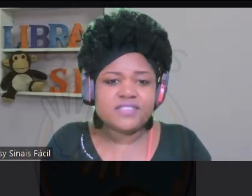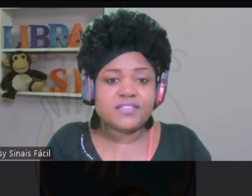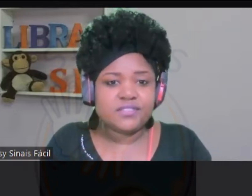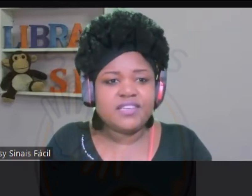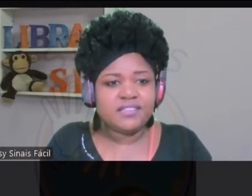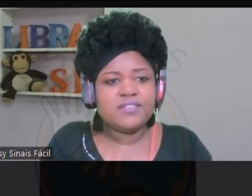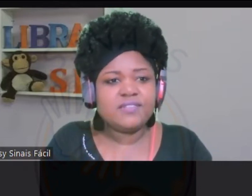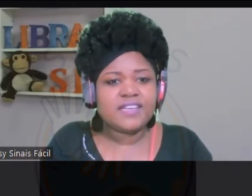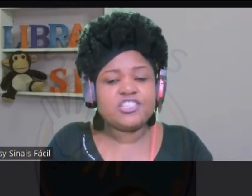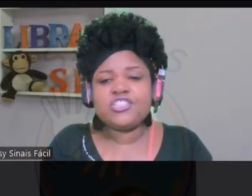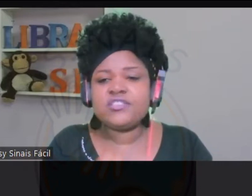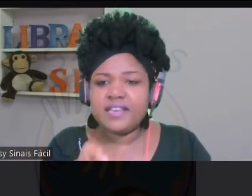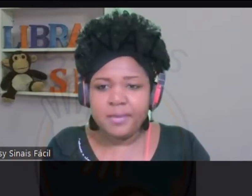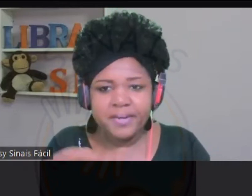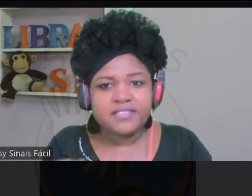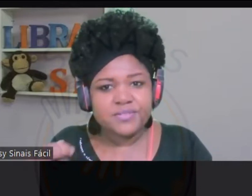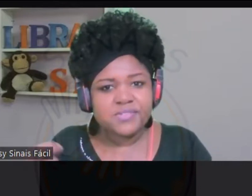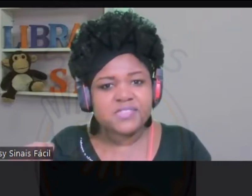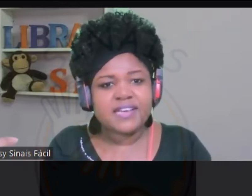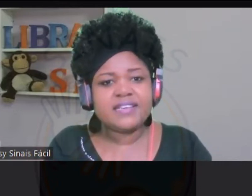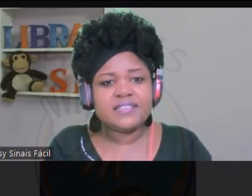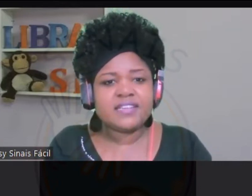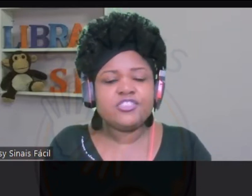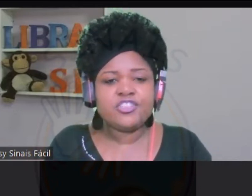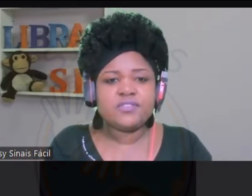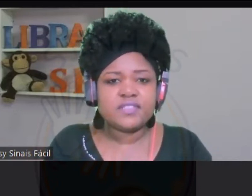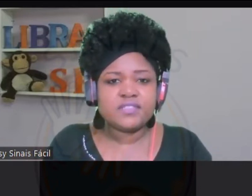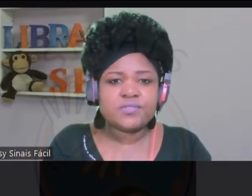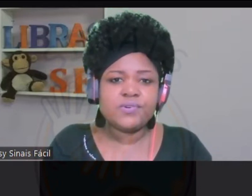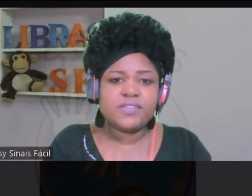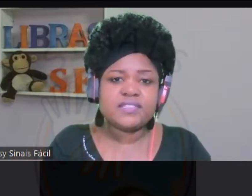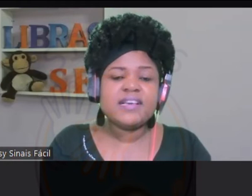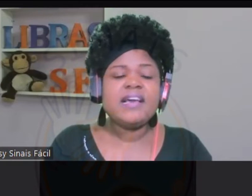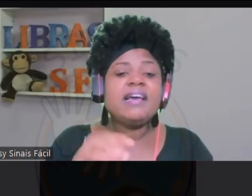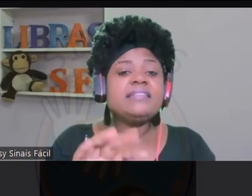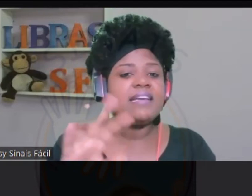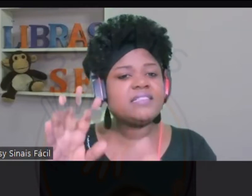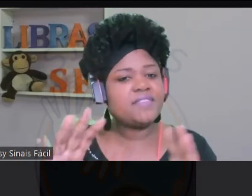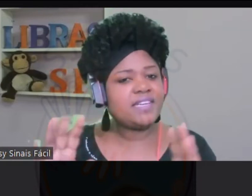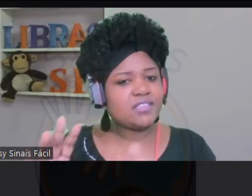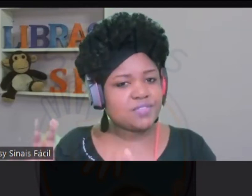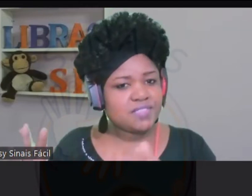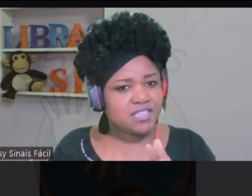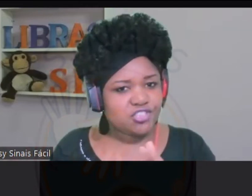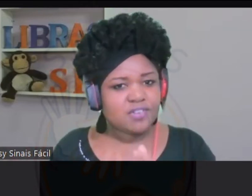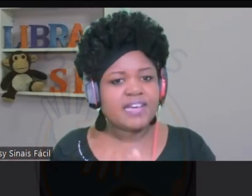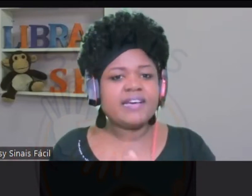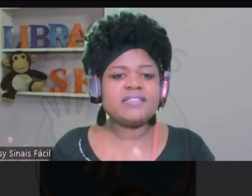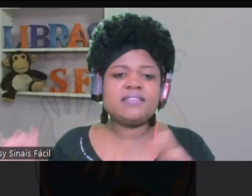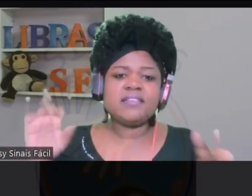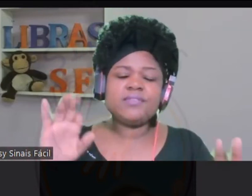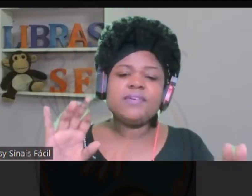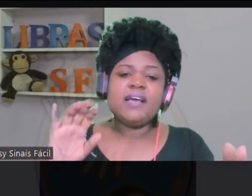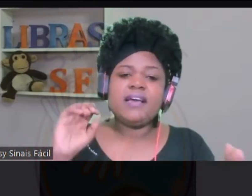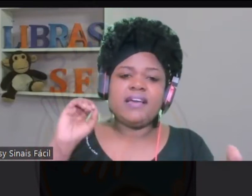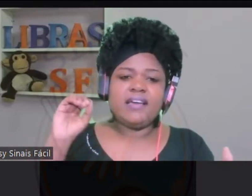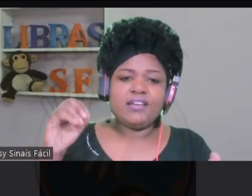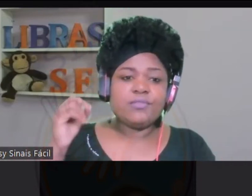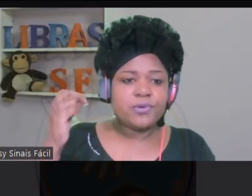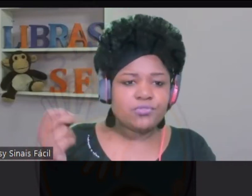dizendo que não, né? A gente tem que aprender os sinais certinhos das coisas. Tem as variações regionais, então, no meu